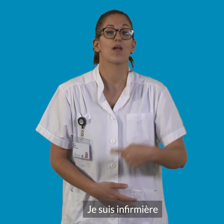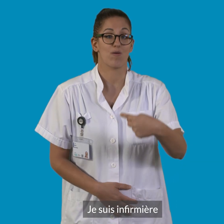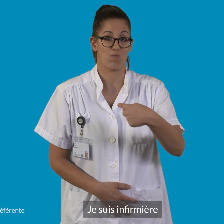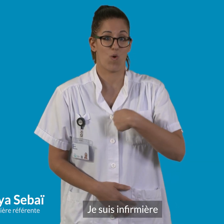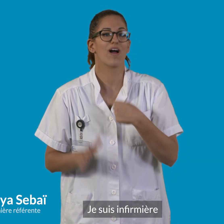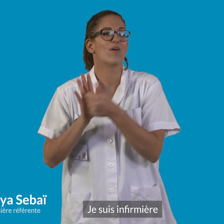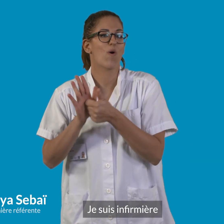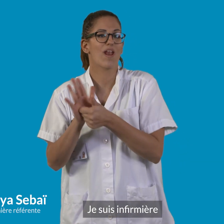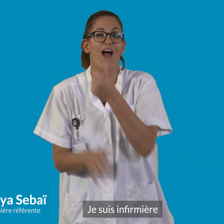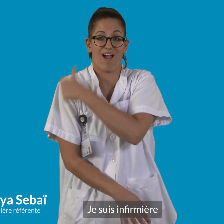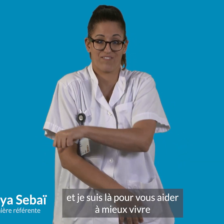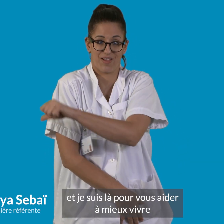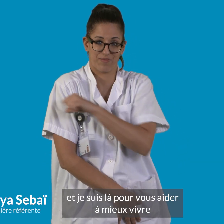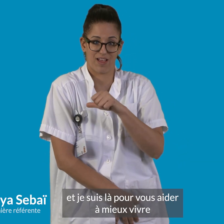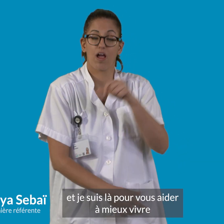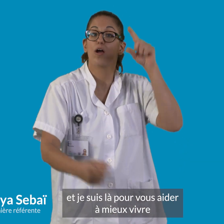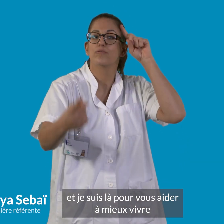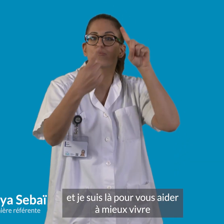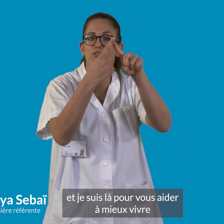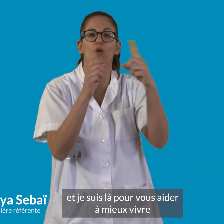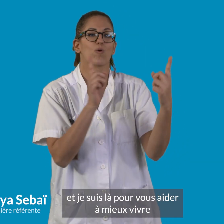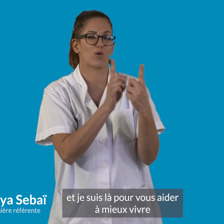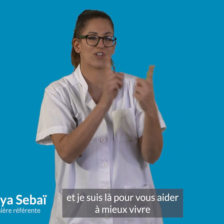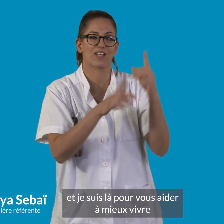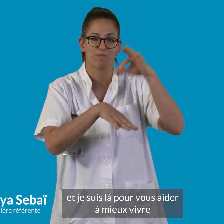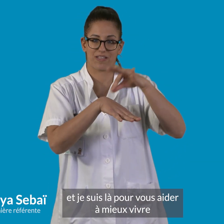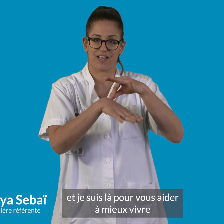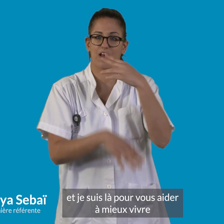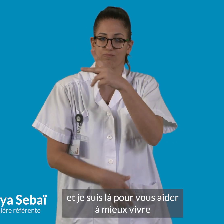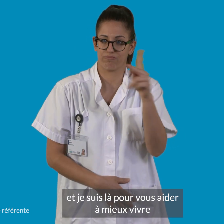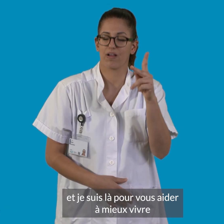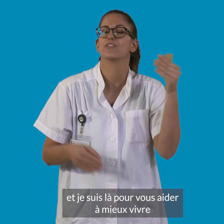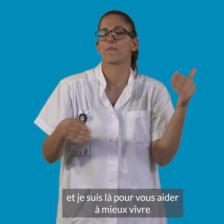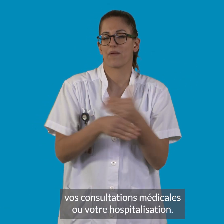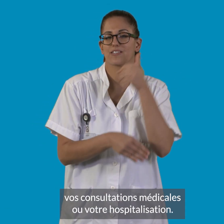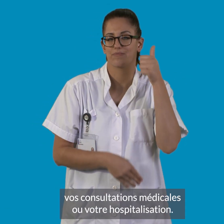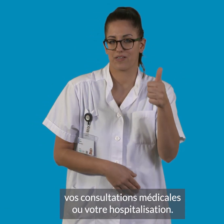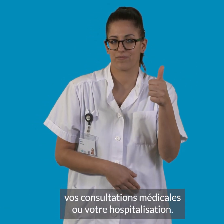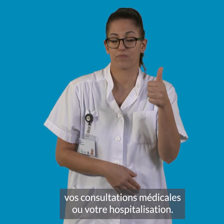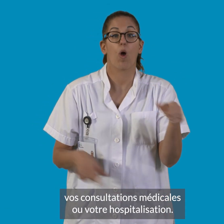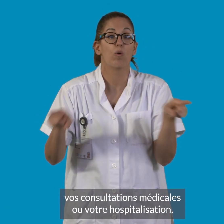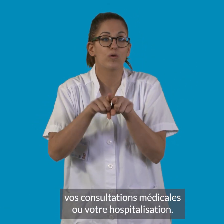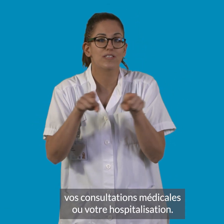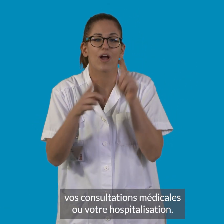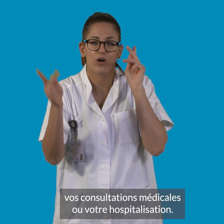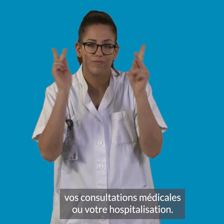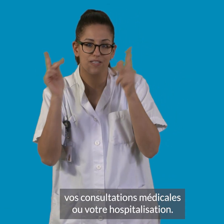Je suis infirmière et je suis là pour vous aider à mieux vivre vos consultations médicales